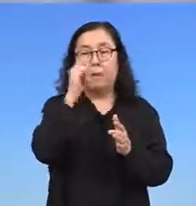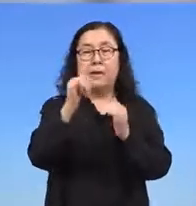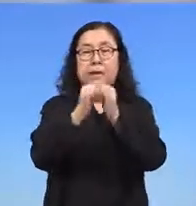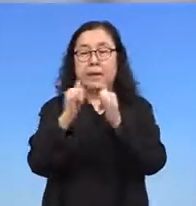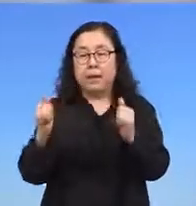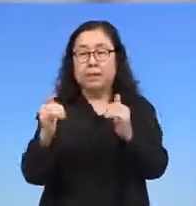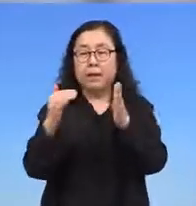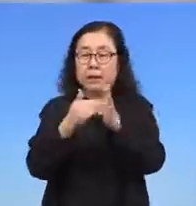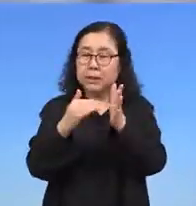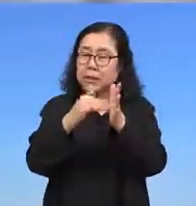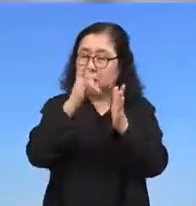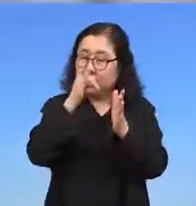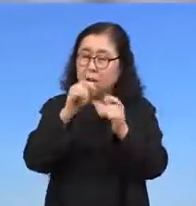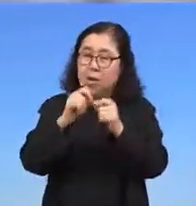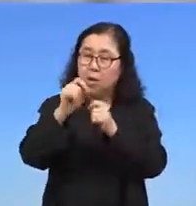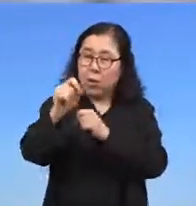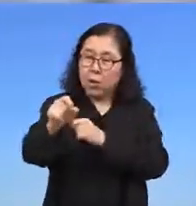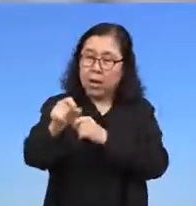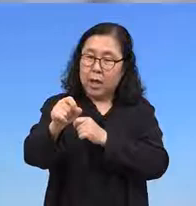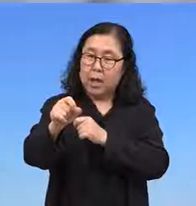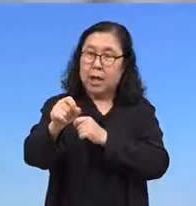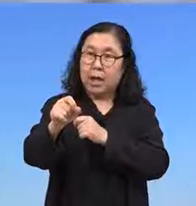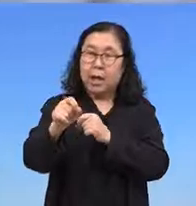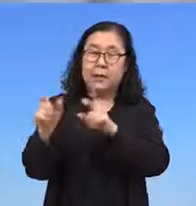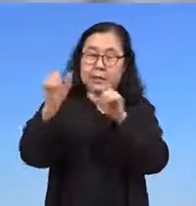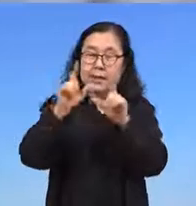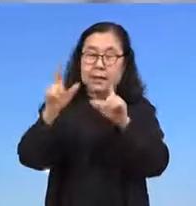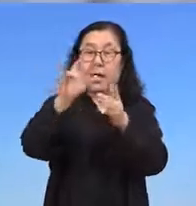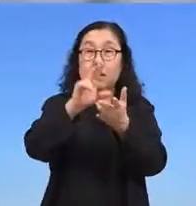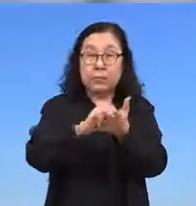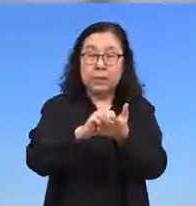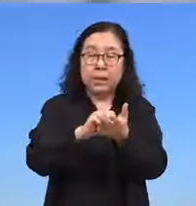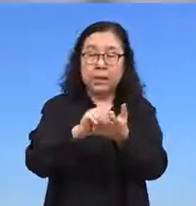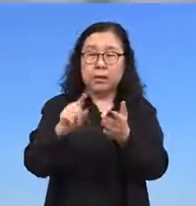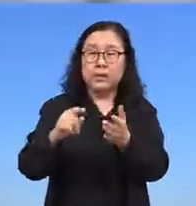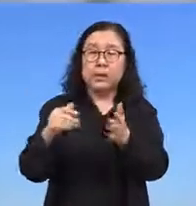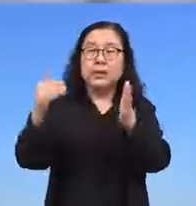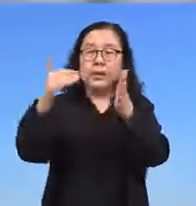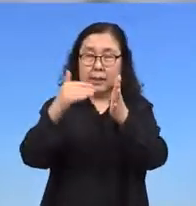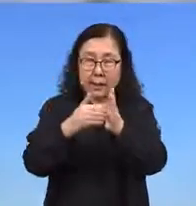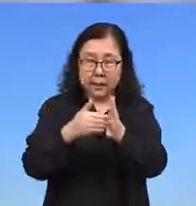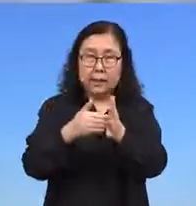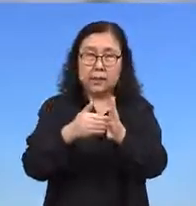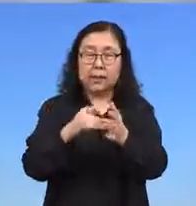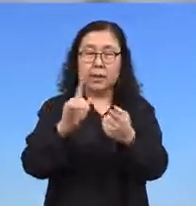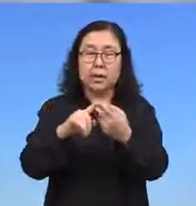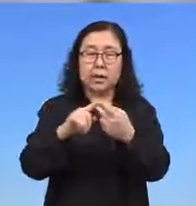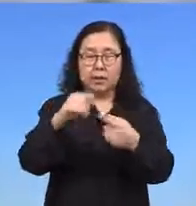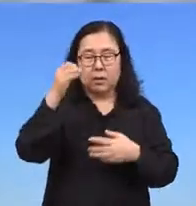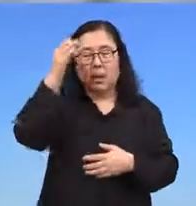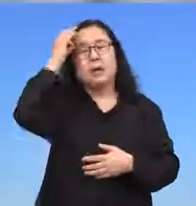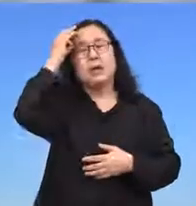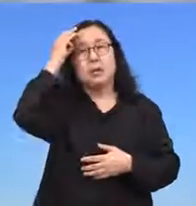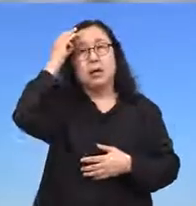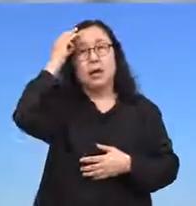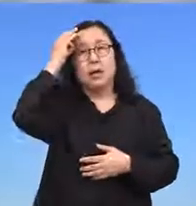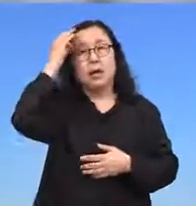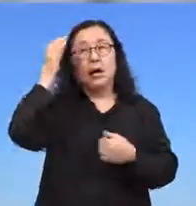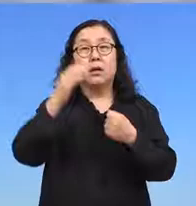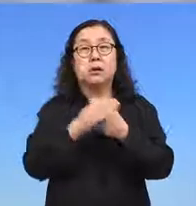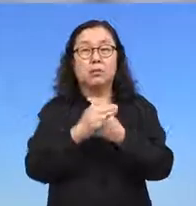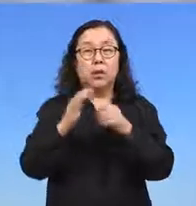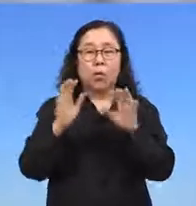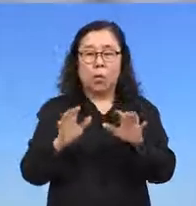사람과 한계를 가지고 얼마나 오래 사느냐의 문제지 언젠가는 이것이 끝일 수 있다는 거, 이거를 깨닫고